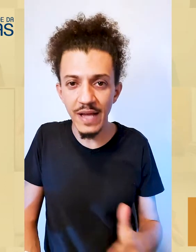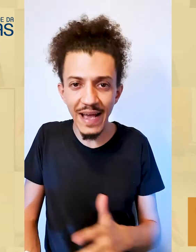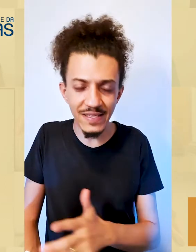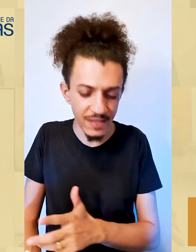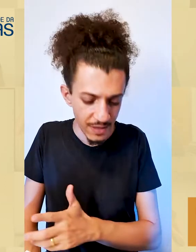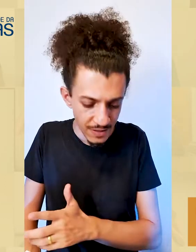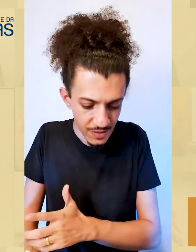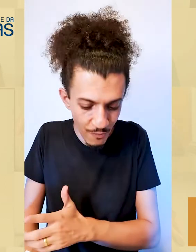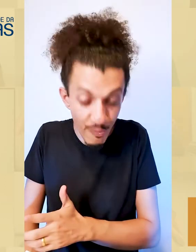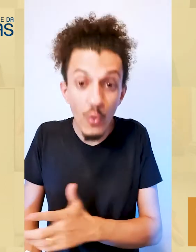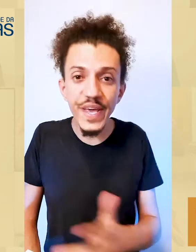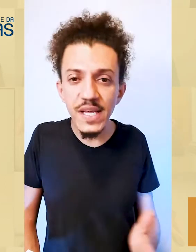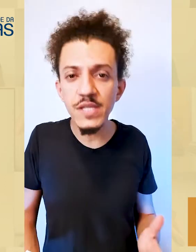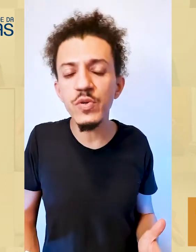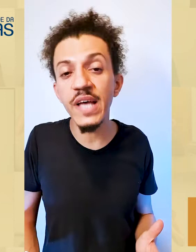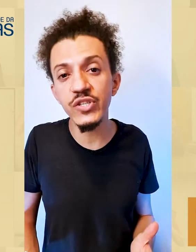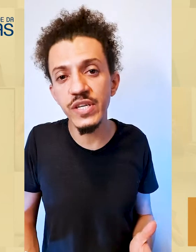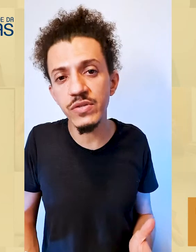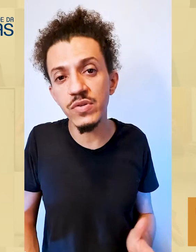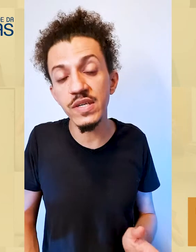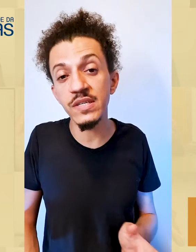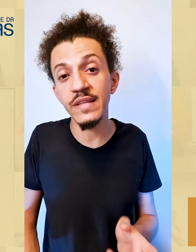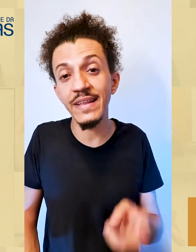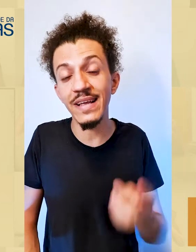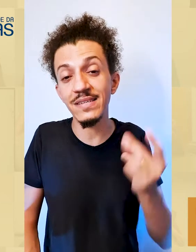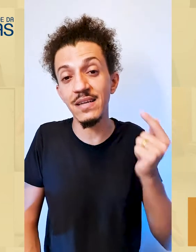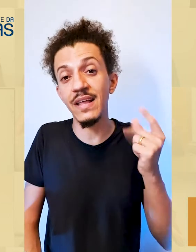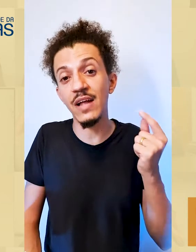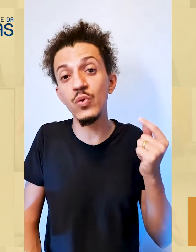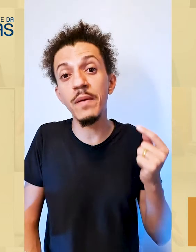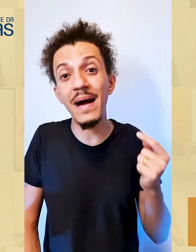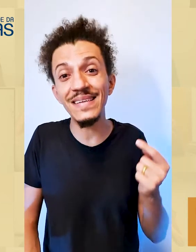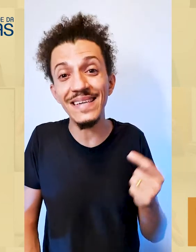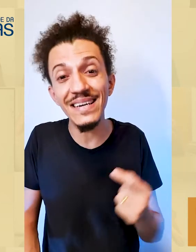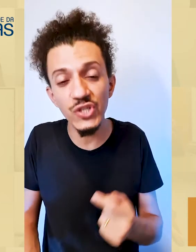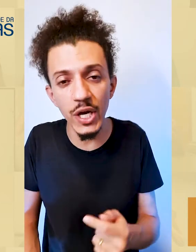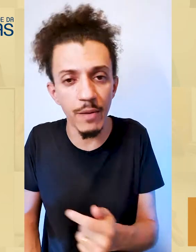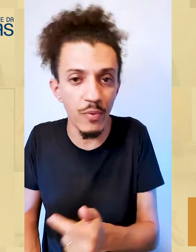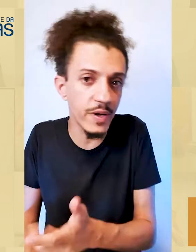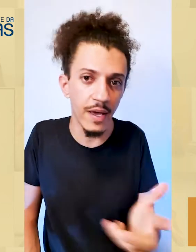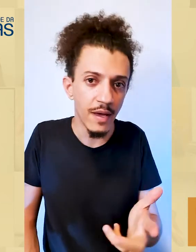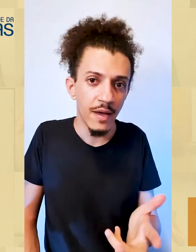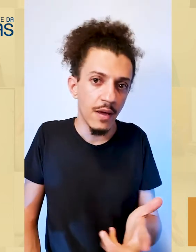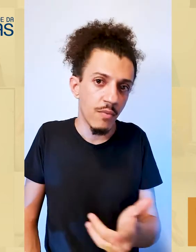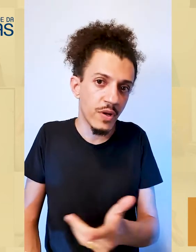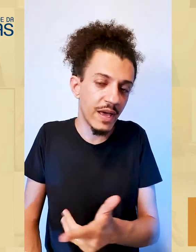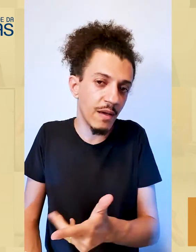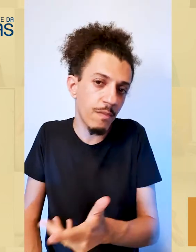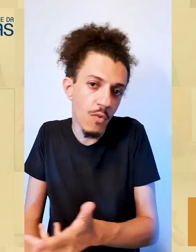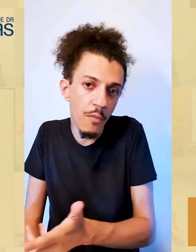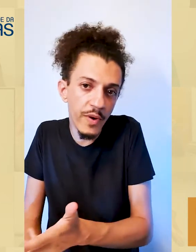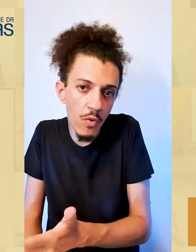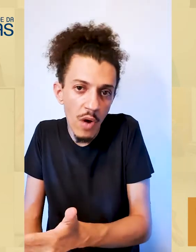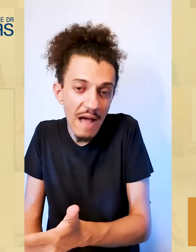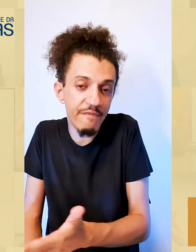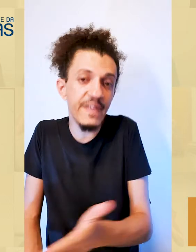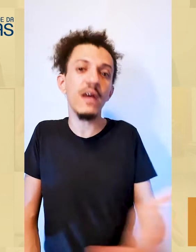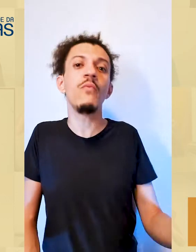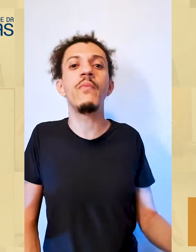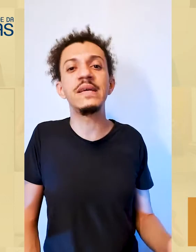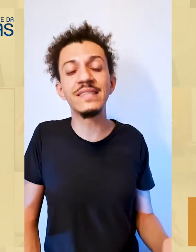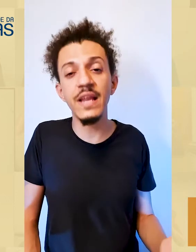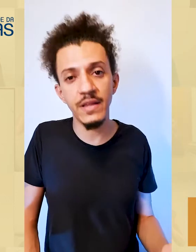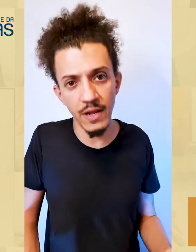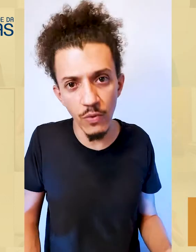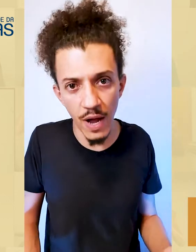de sinais, são pouquíssimos registros que se tem dessa literatura mais antiga. Por quê? Porque como não havia